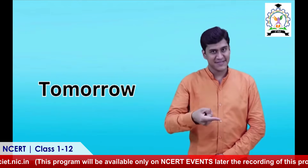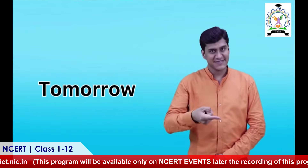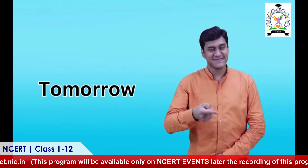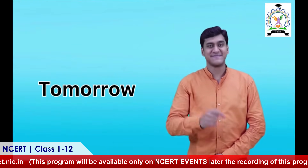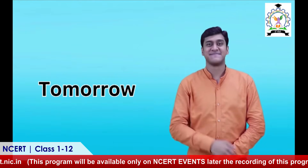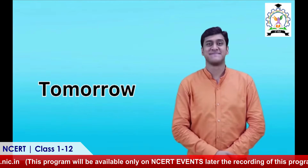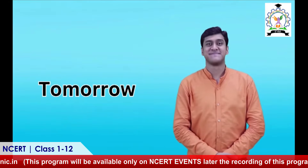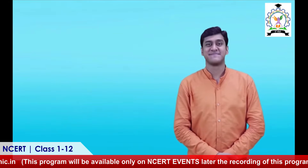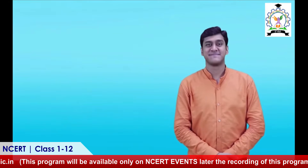आने वाला कल,